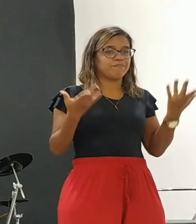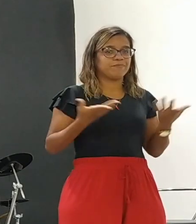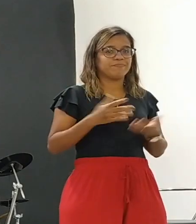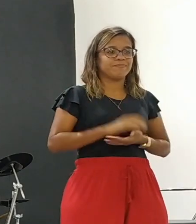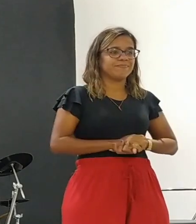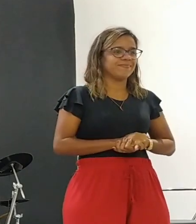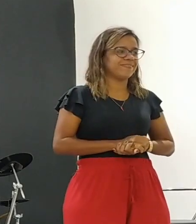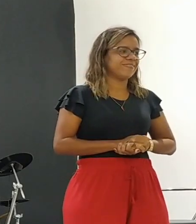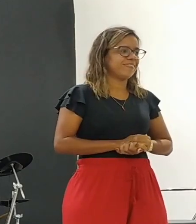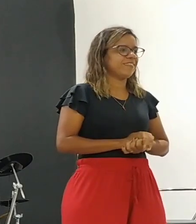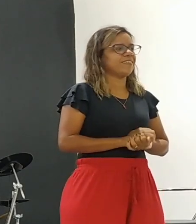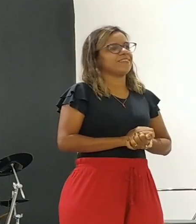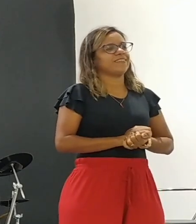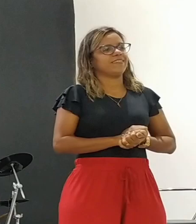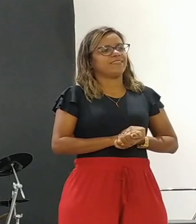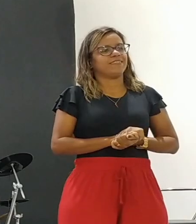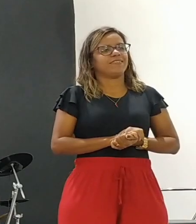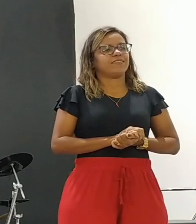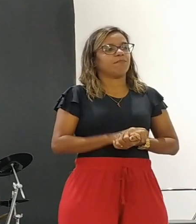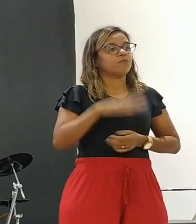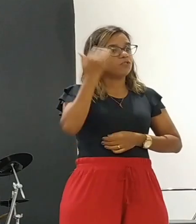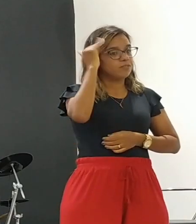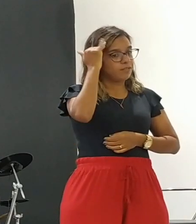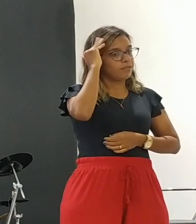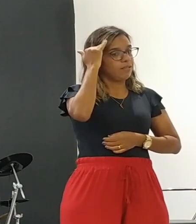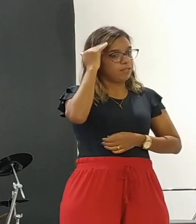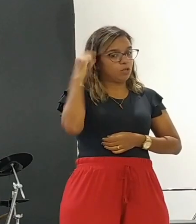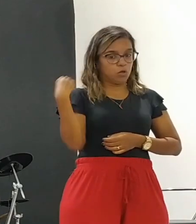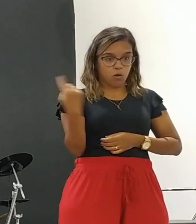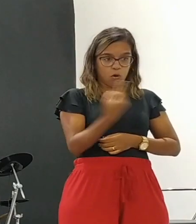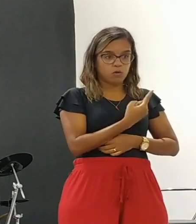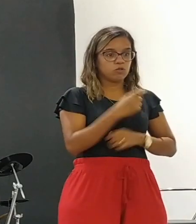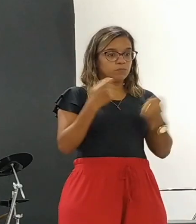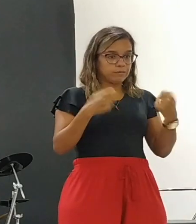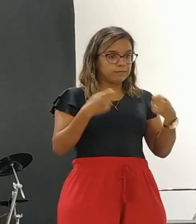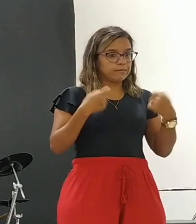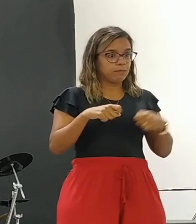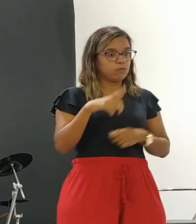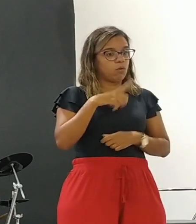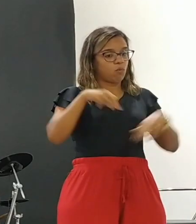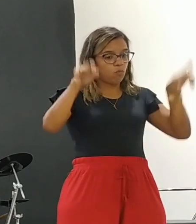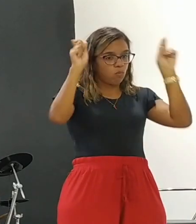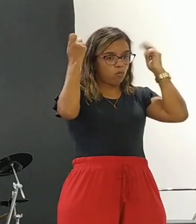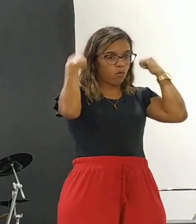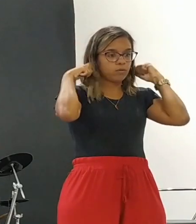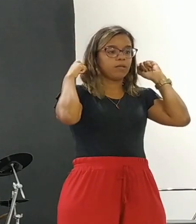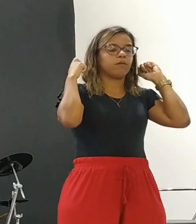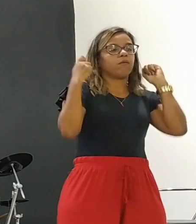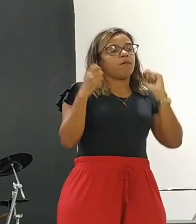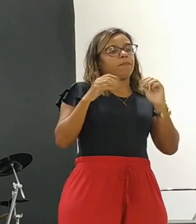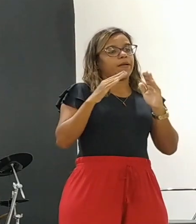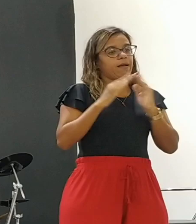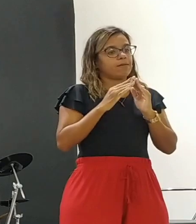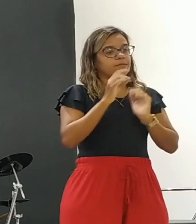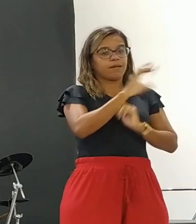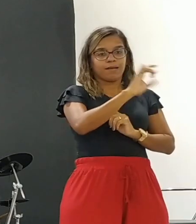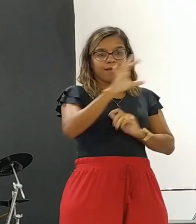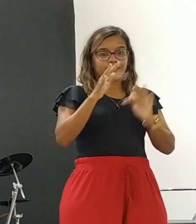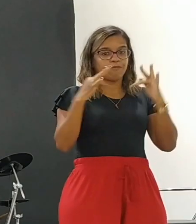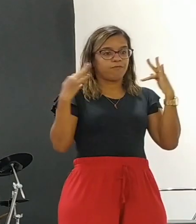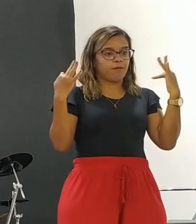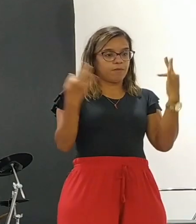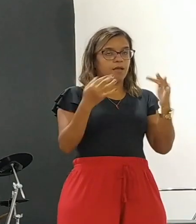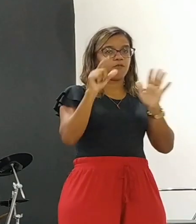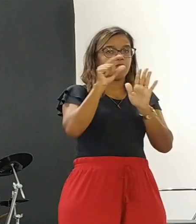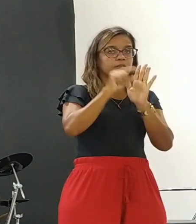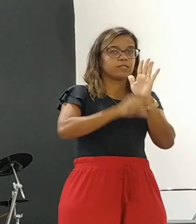que entender que nós temos que levar o cordeiro para casa. Ele disse, cada família um cordeiro. Mas veja bem, pega essa aí,